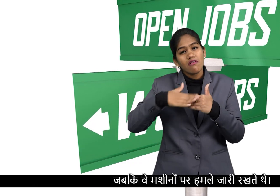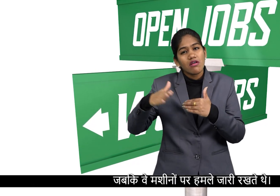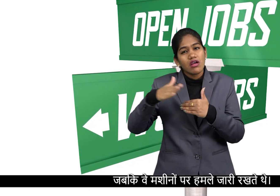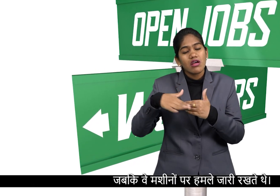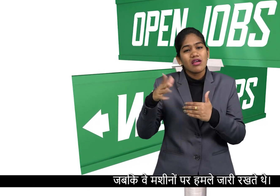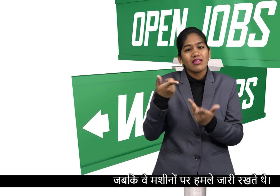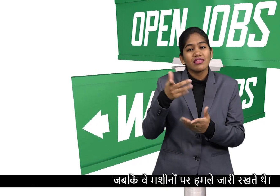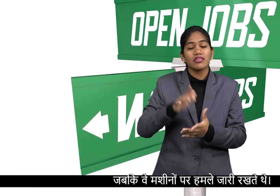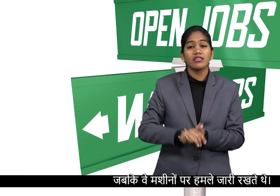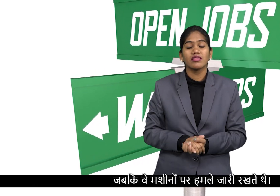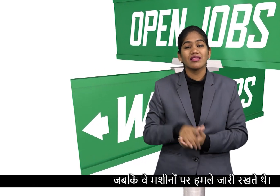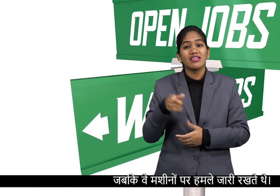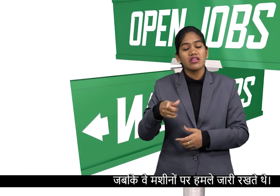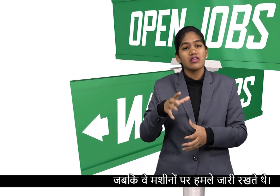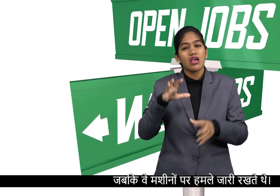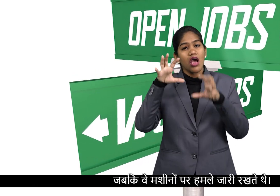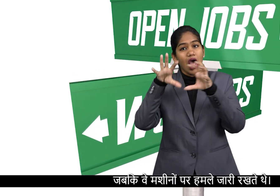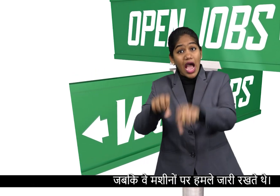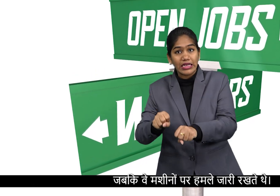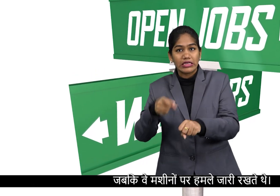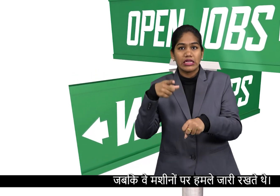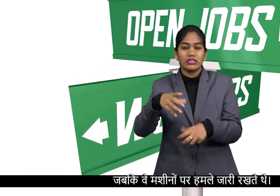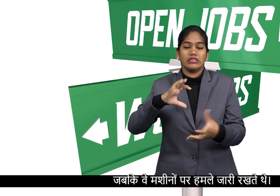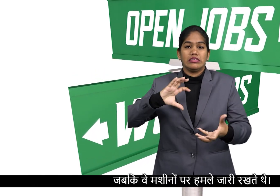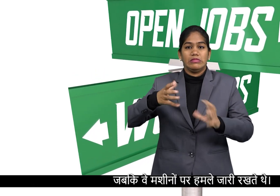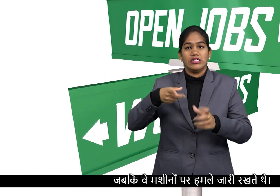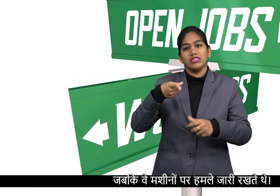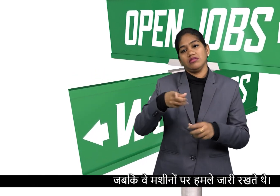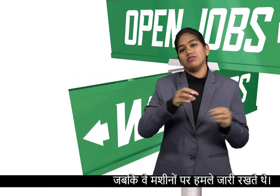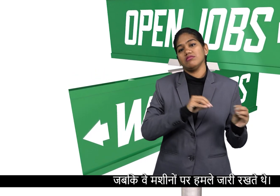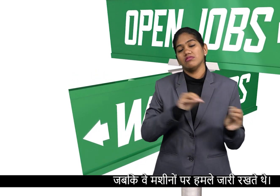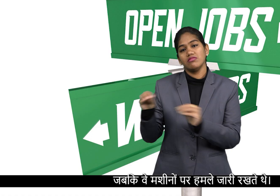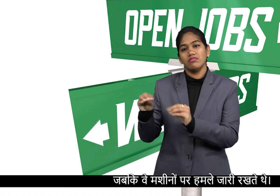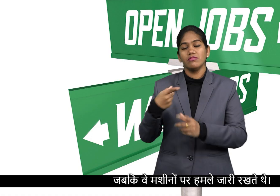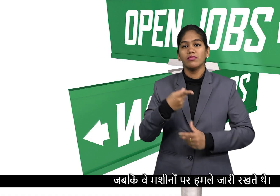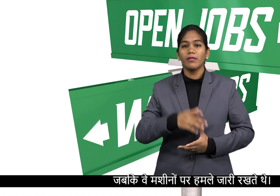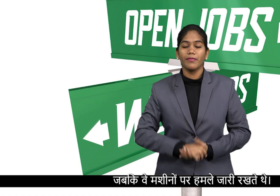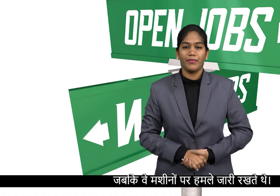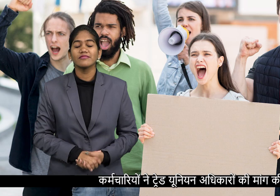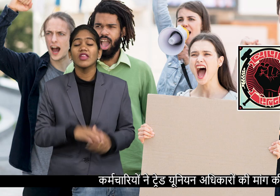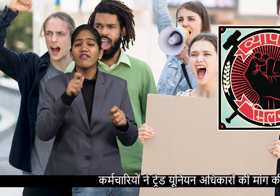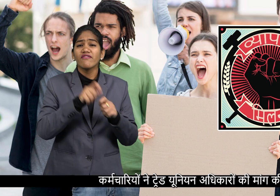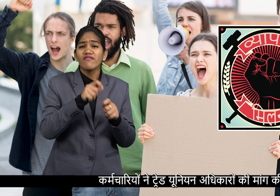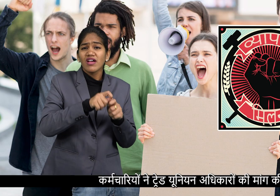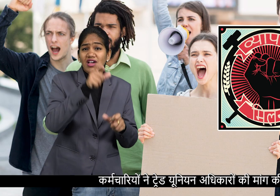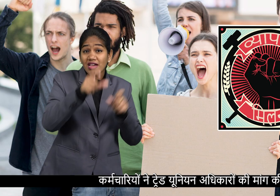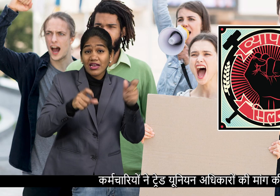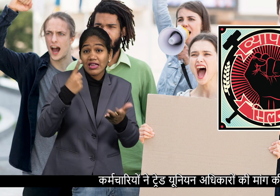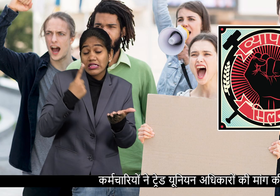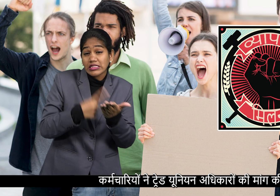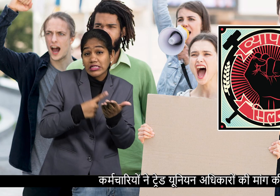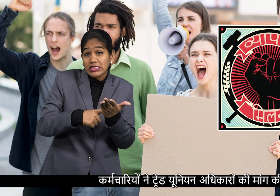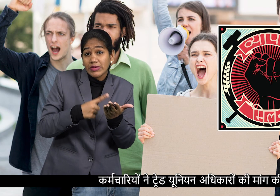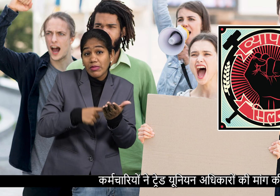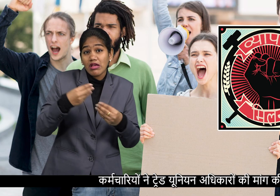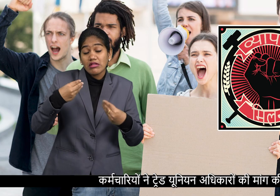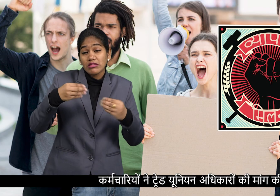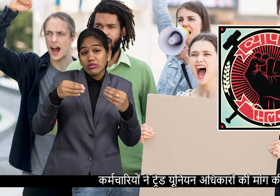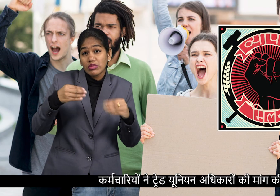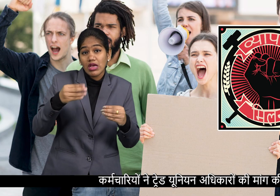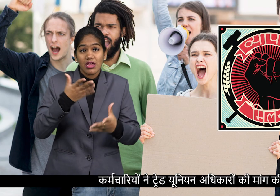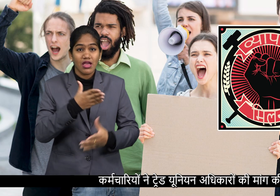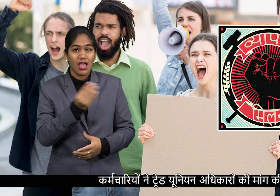जबकि वे मशीनों पर हमले जारी रखते थे। कर्मचारियों ने